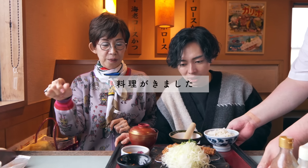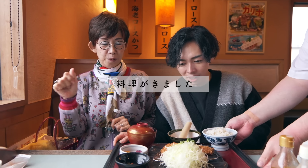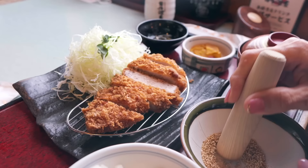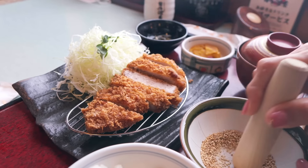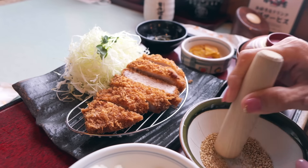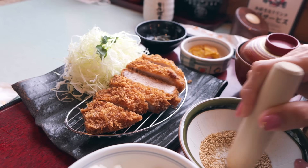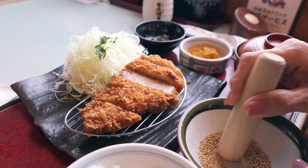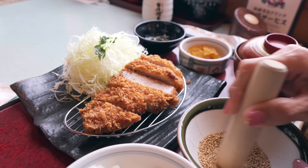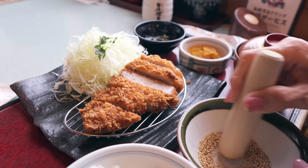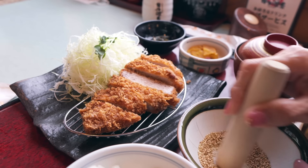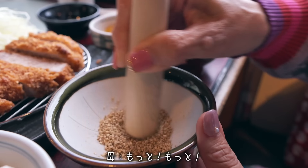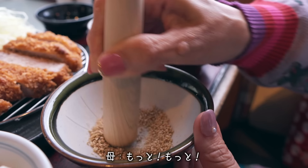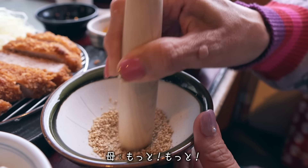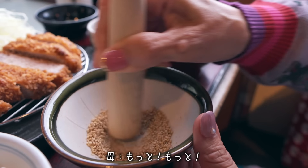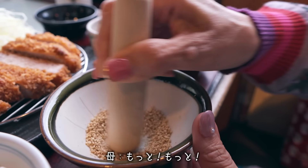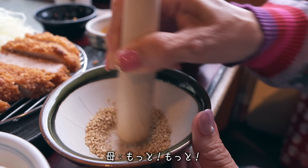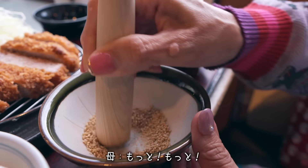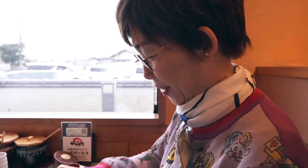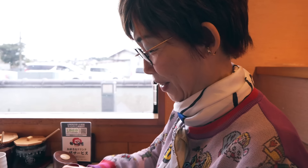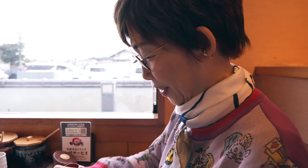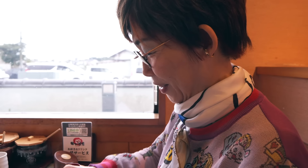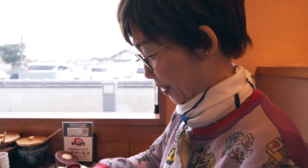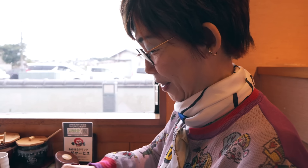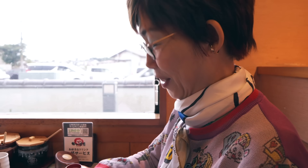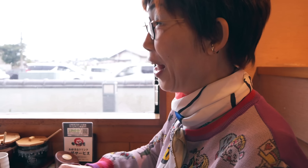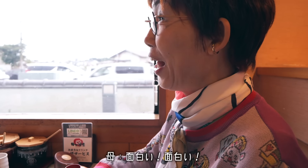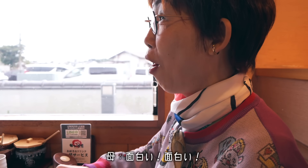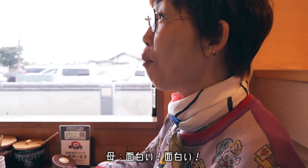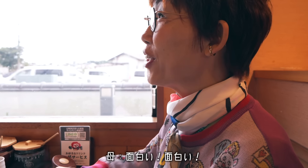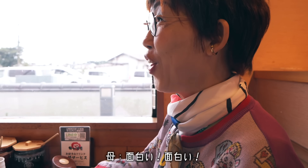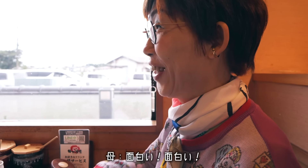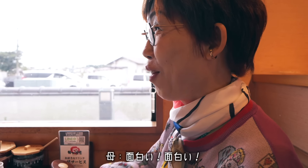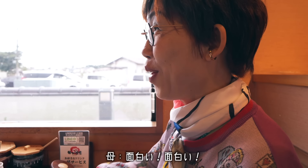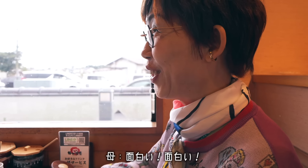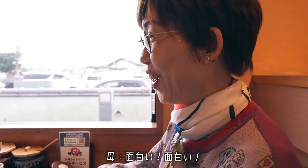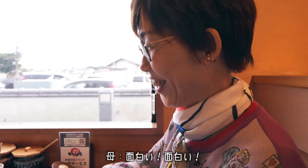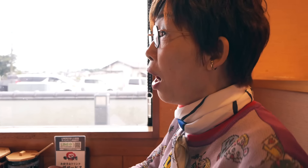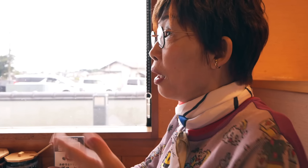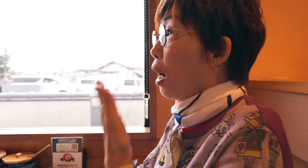。 待って待って、アパルだ、アパルだ。